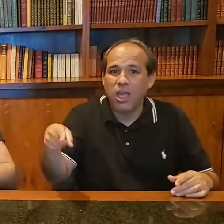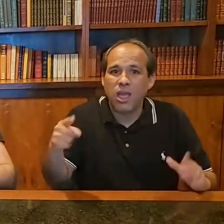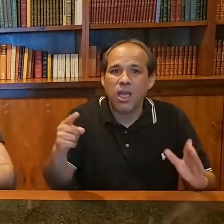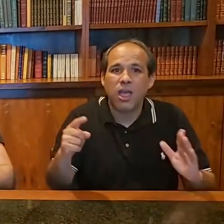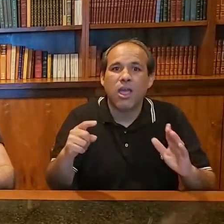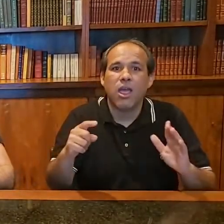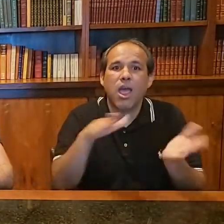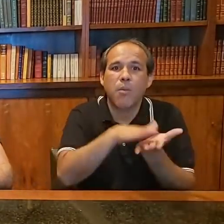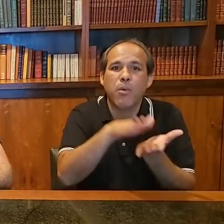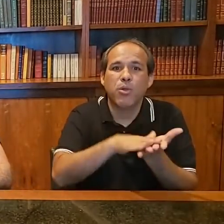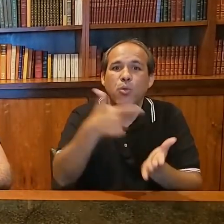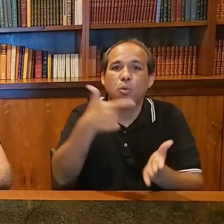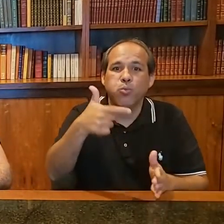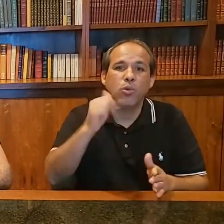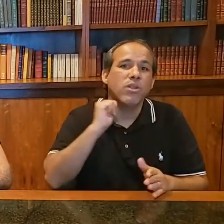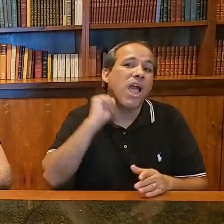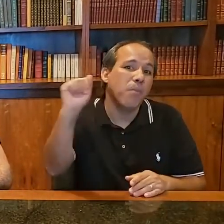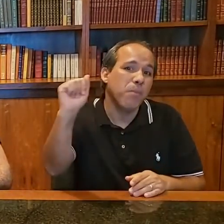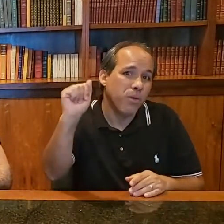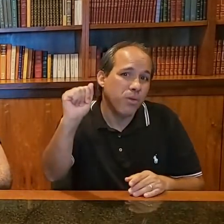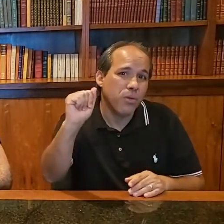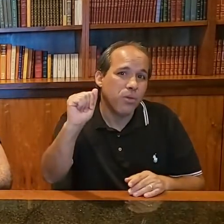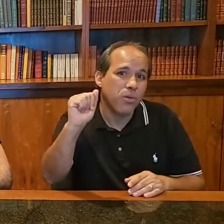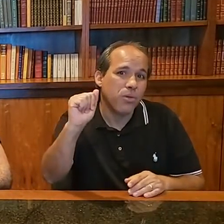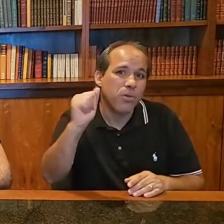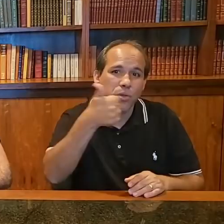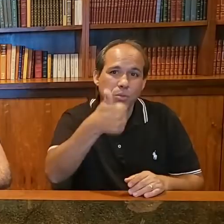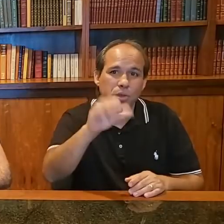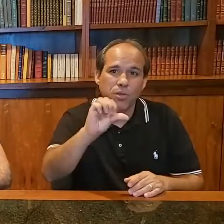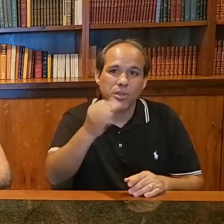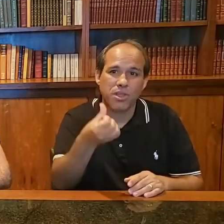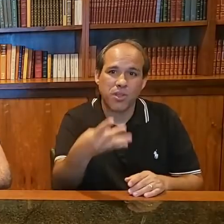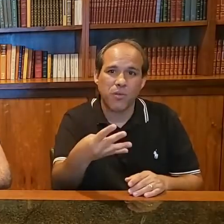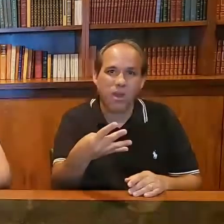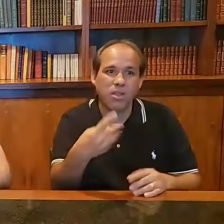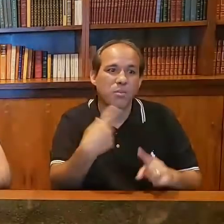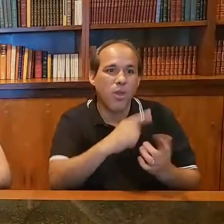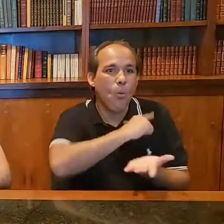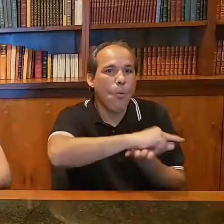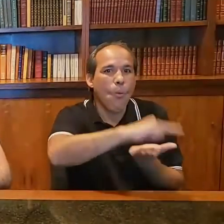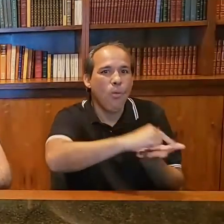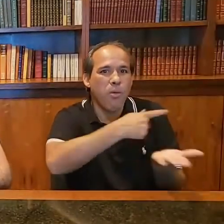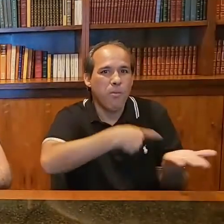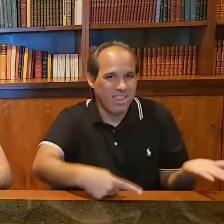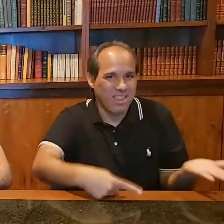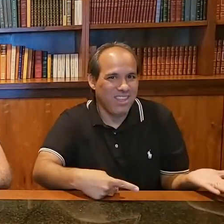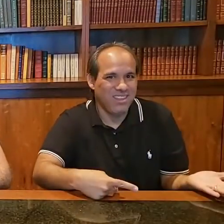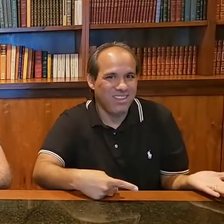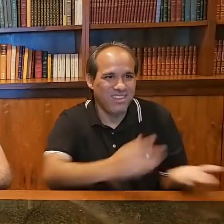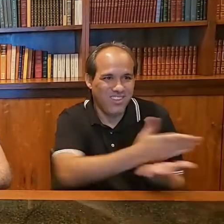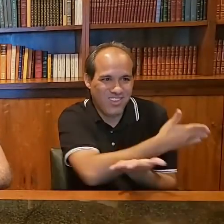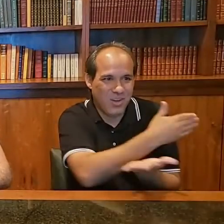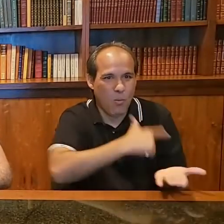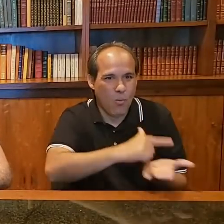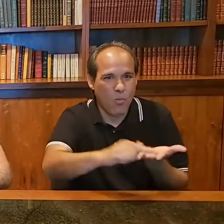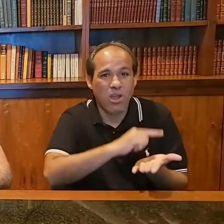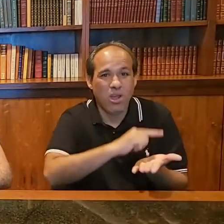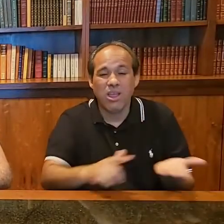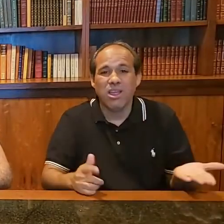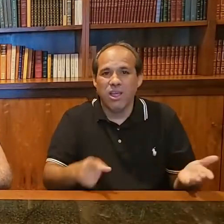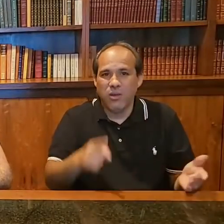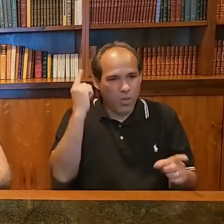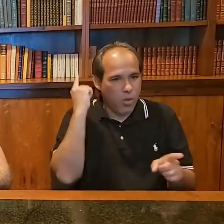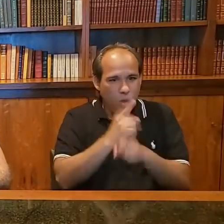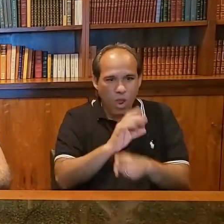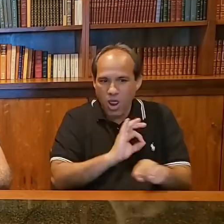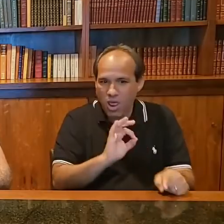de 64, aquela que tornou vago a presidência. Então anulou. Tá certo? Anulou a sessão. Então você não acha mais na história